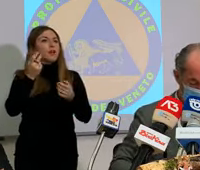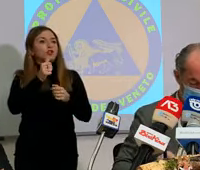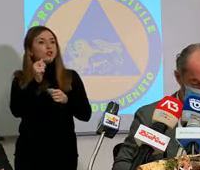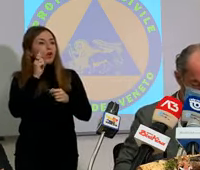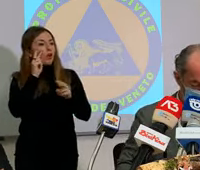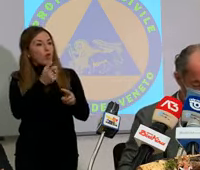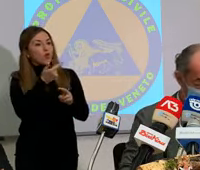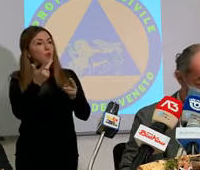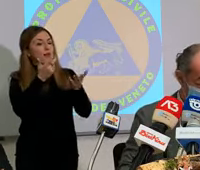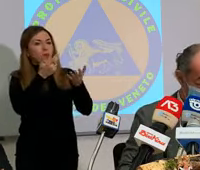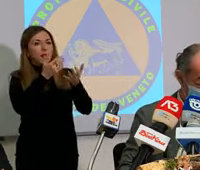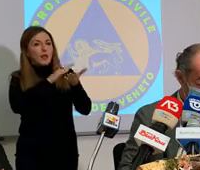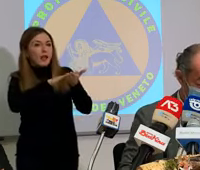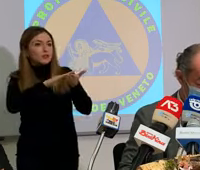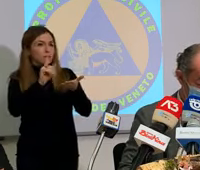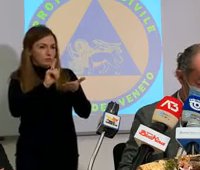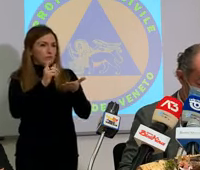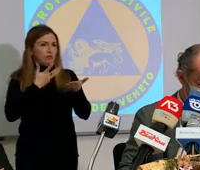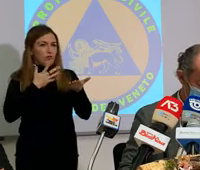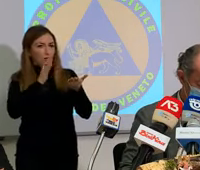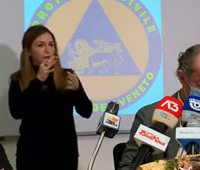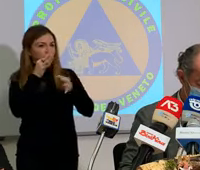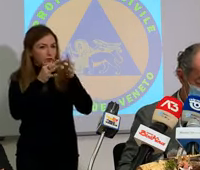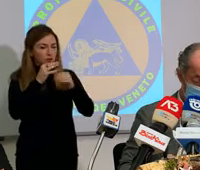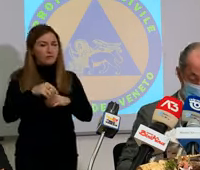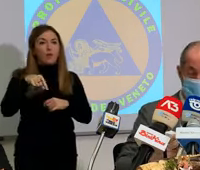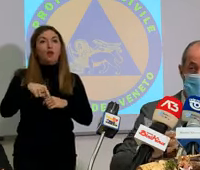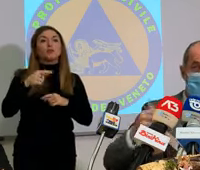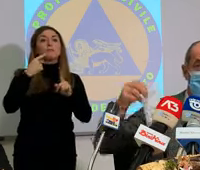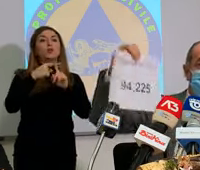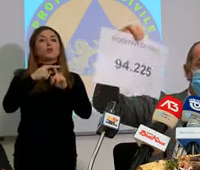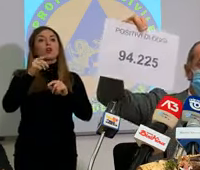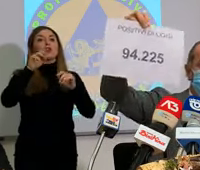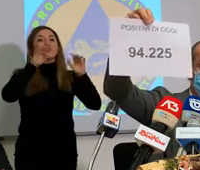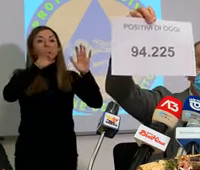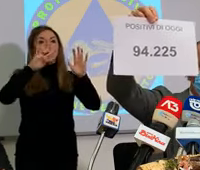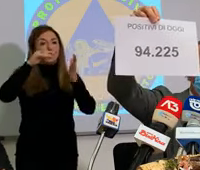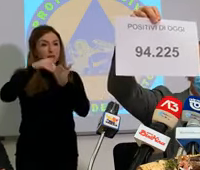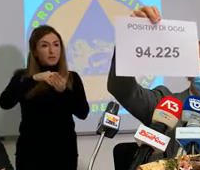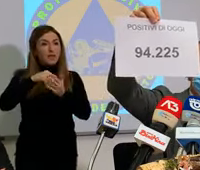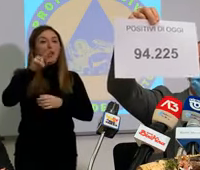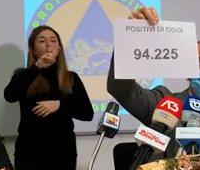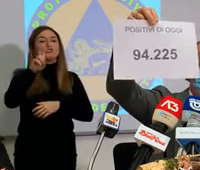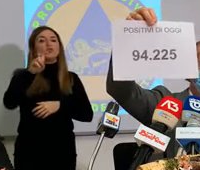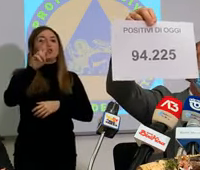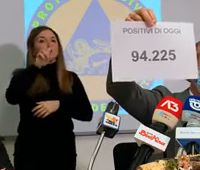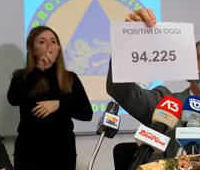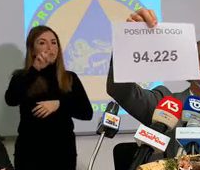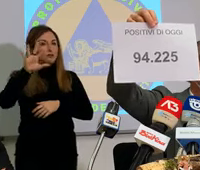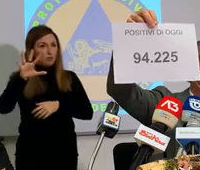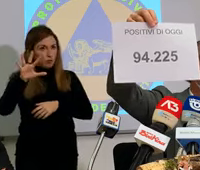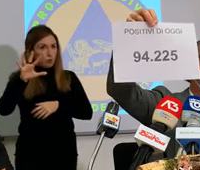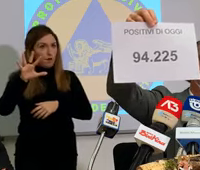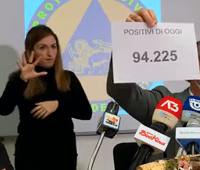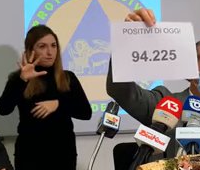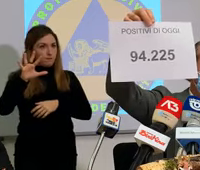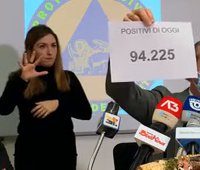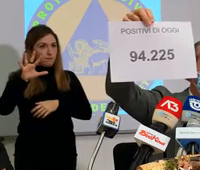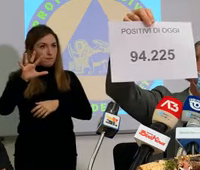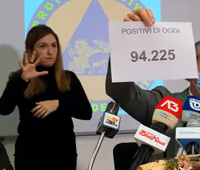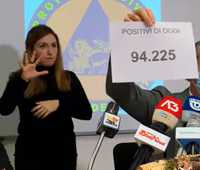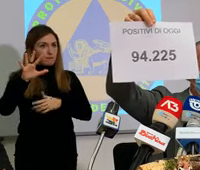hanno altri valori positivi di oggi i 94mila 225 sono esattamente quelli che abbiamo accumulato